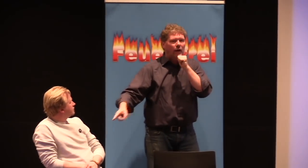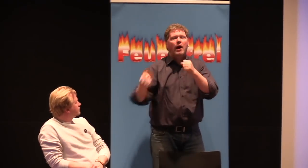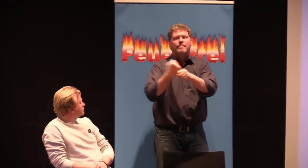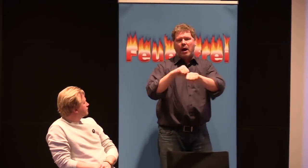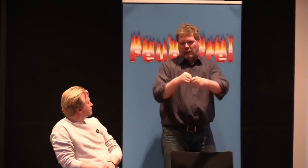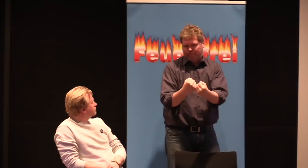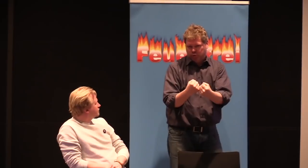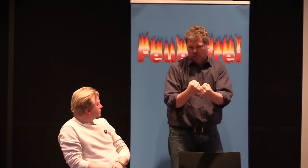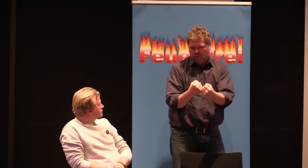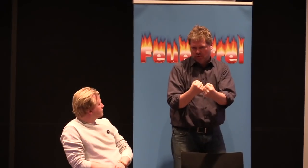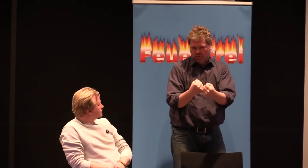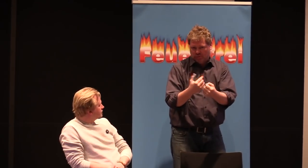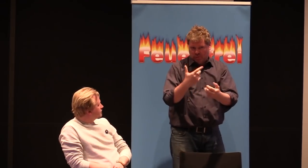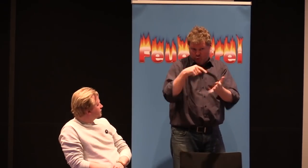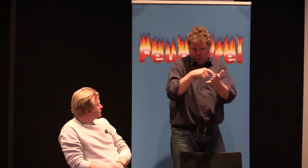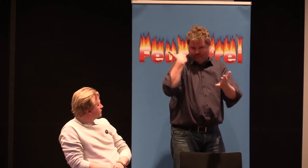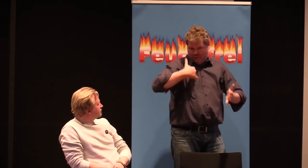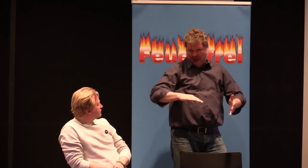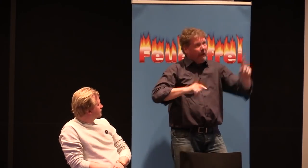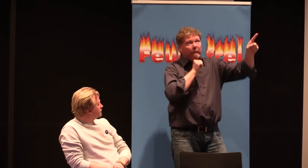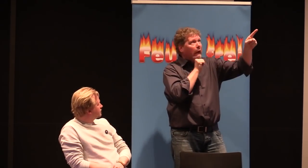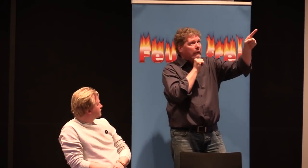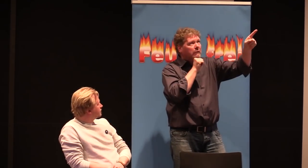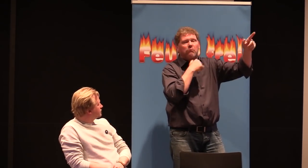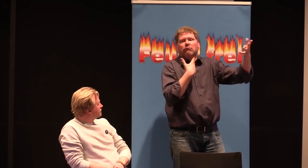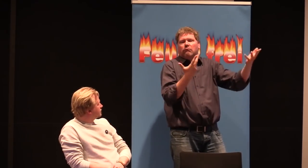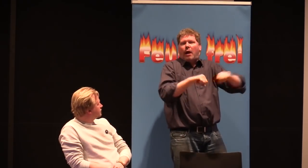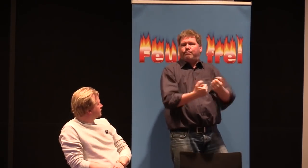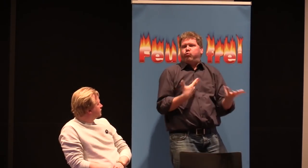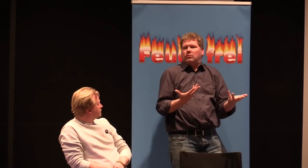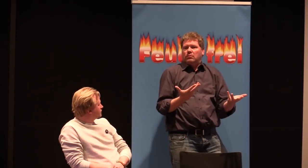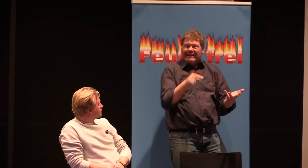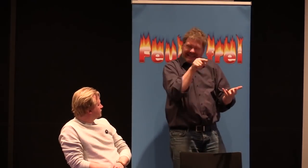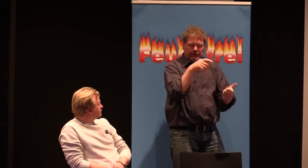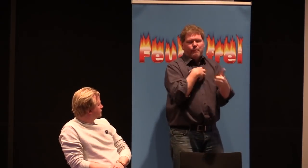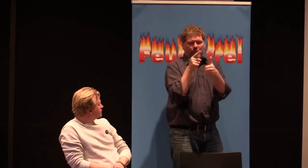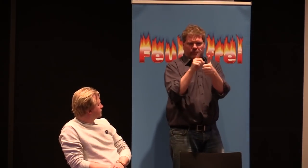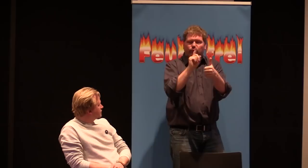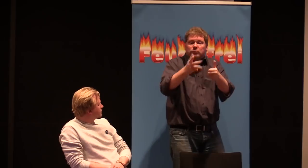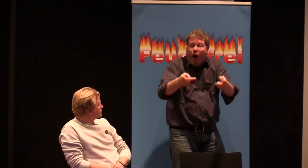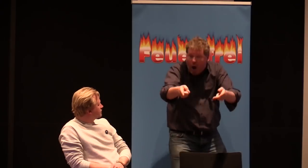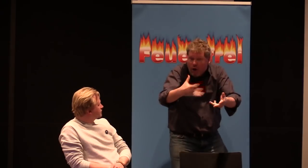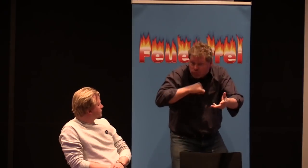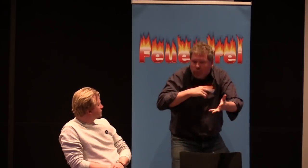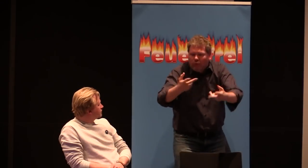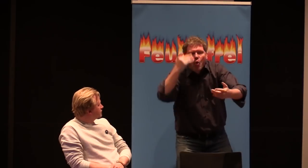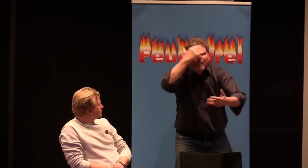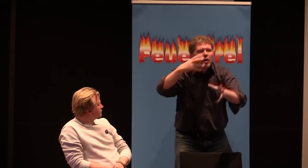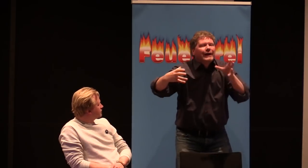Ja, Patrick sagte vorhin, wenn man zu viel Nein sagt, dann macht man etwas kaputt. Das hat er ja verglichen mit dem Baby, was